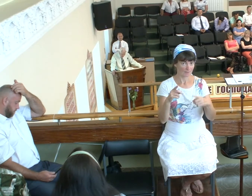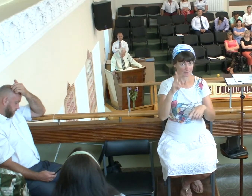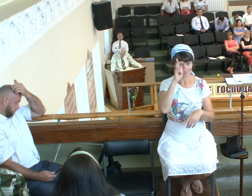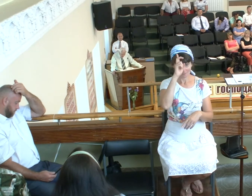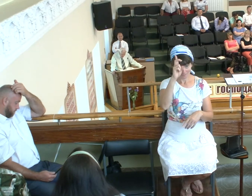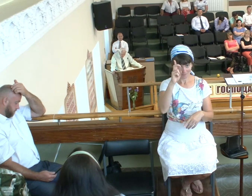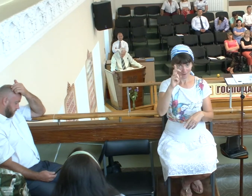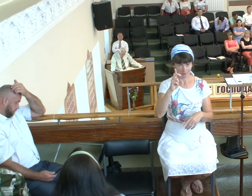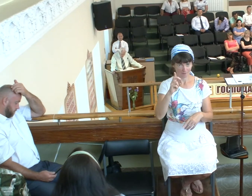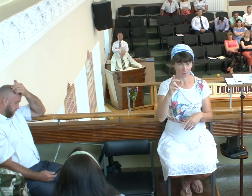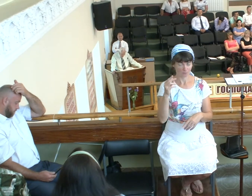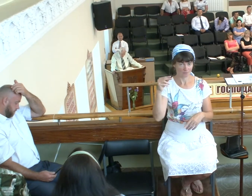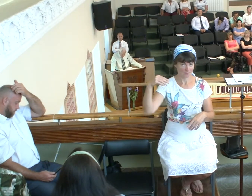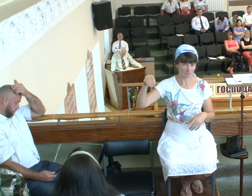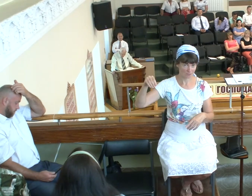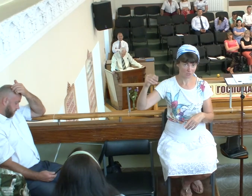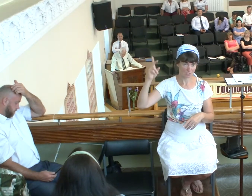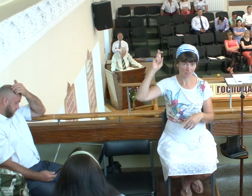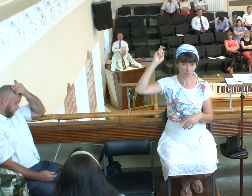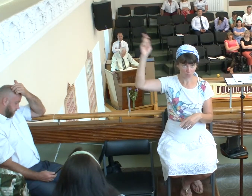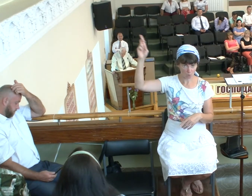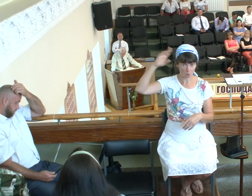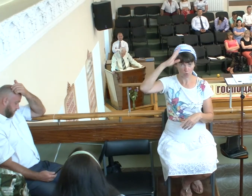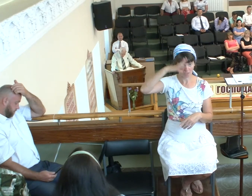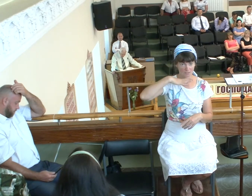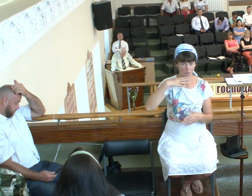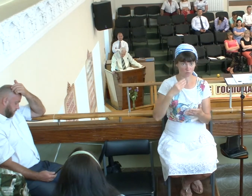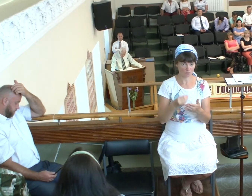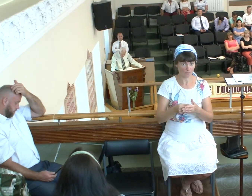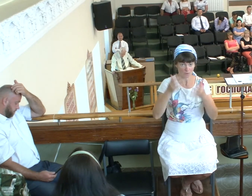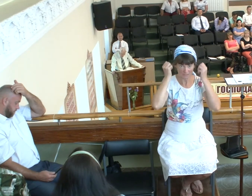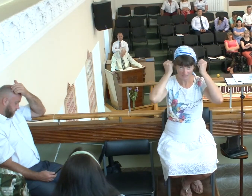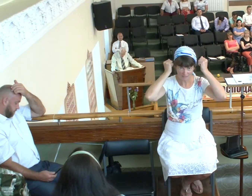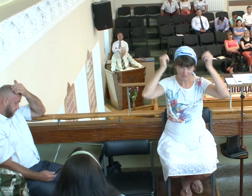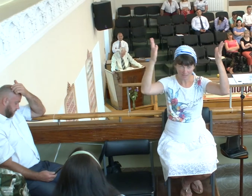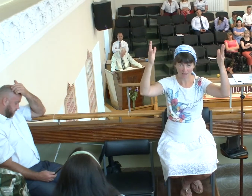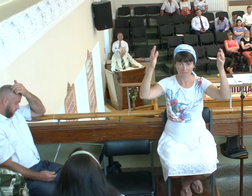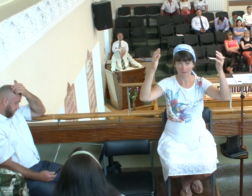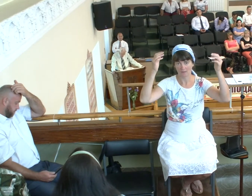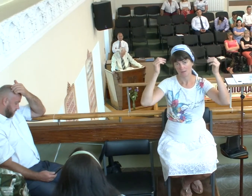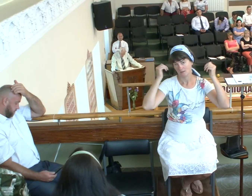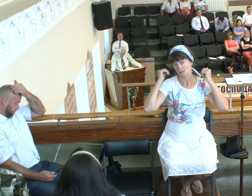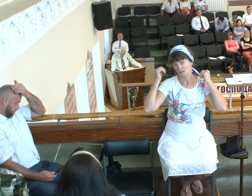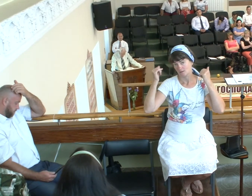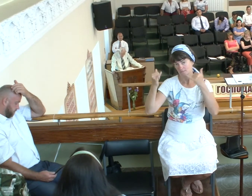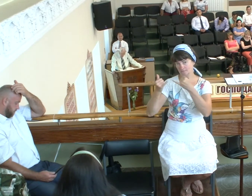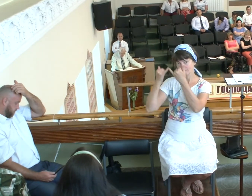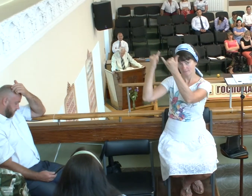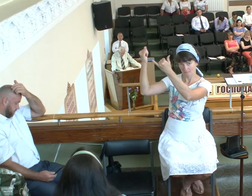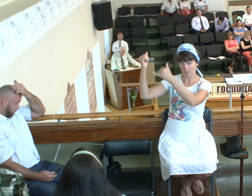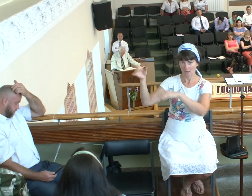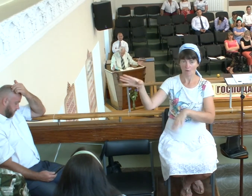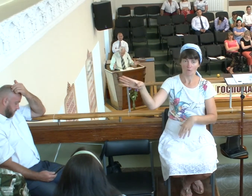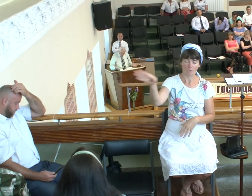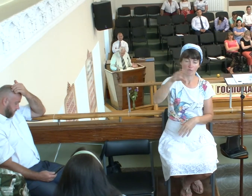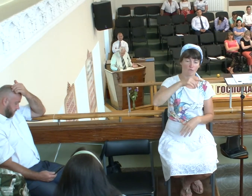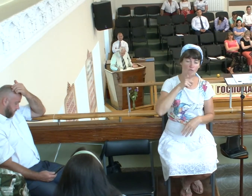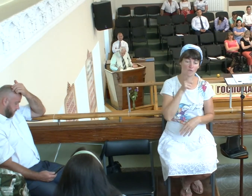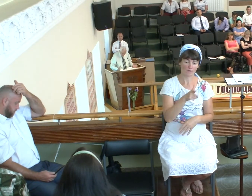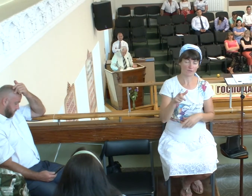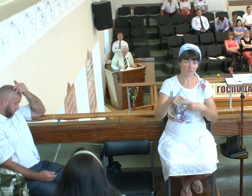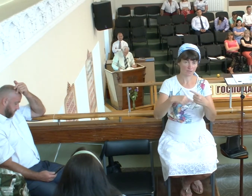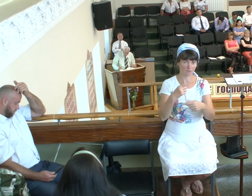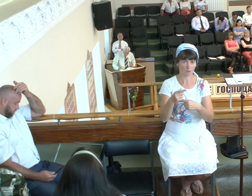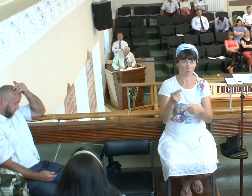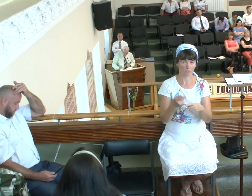царями и священниками Богу и Отцу своему, слава и держава во веки веков. Аминь. Все придет с